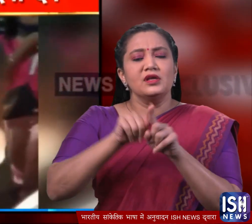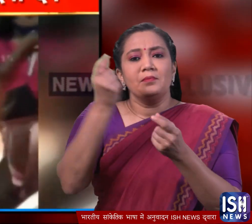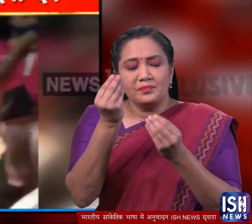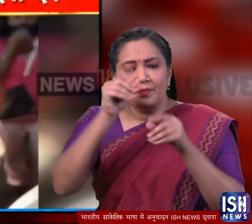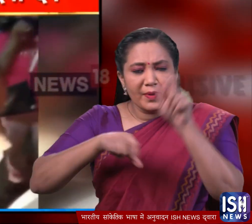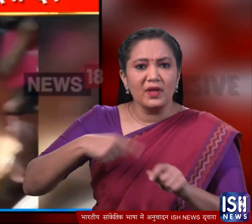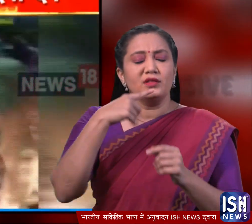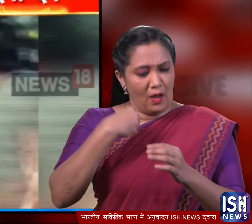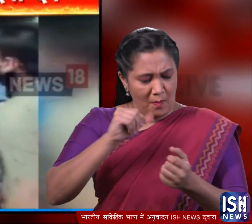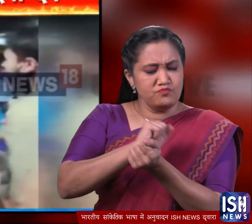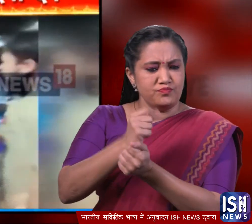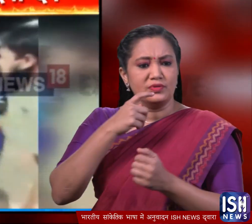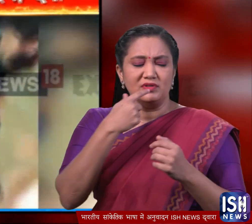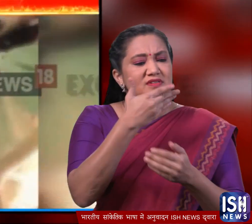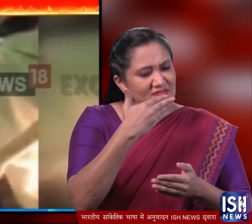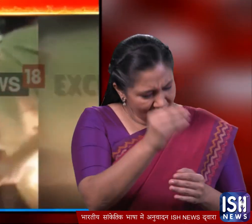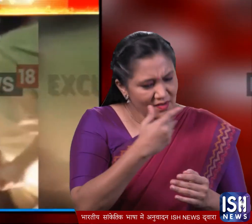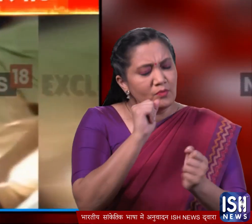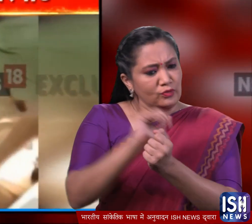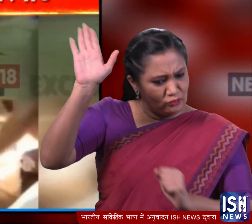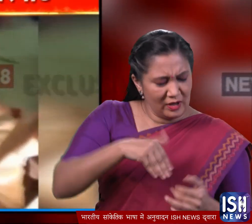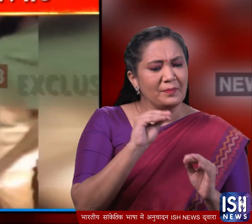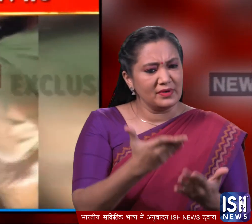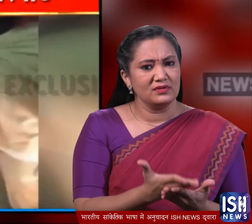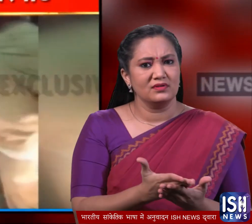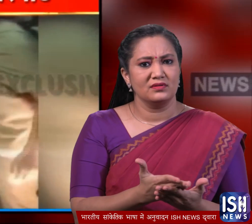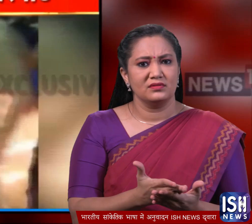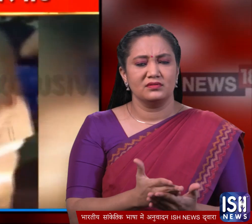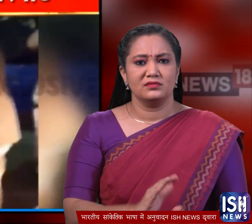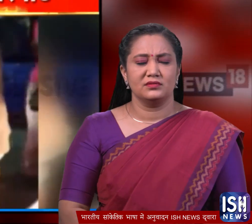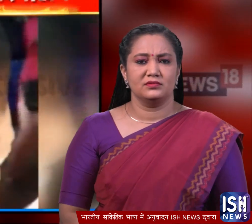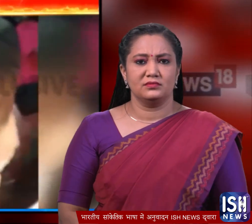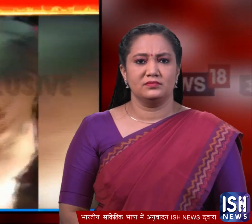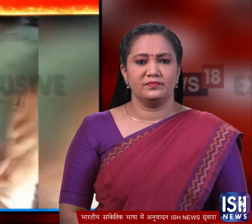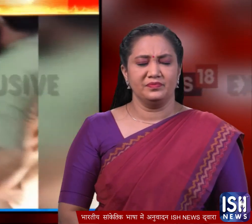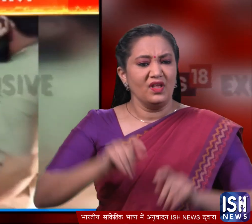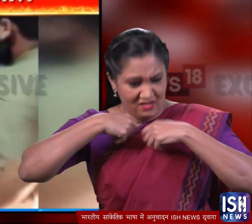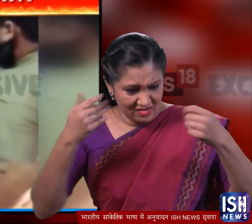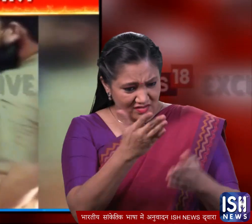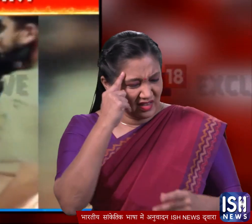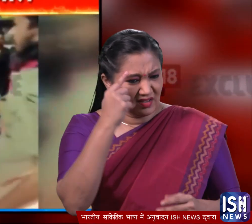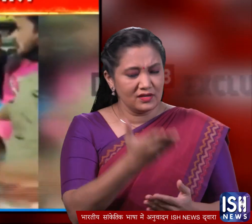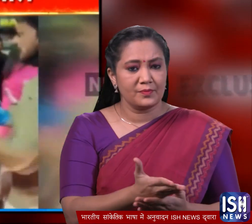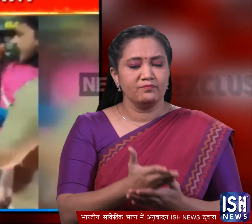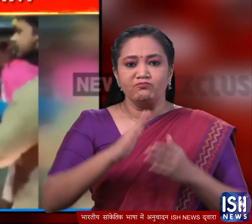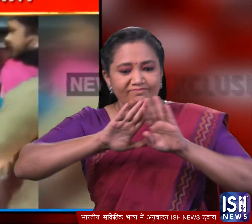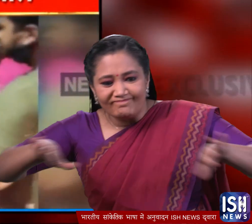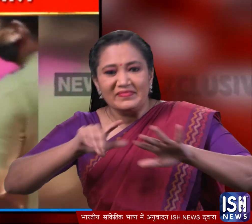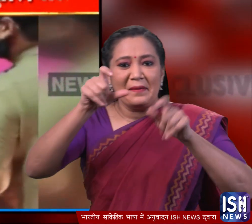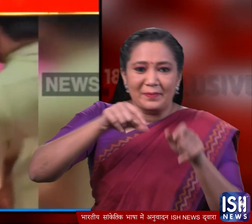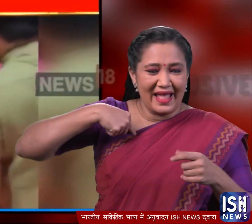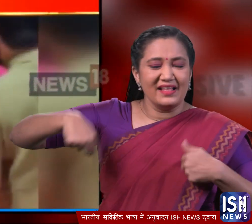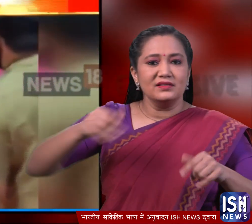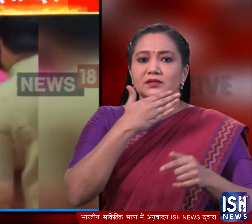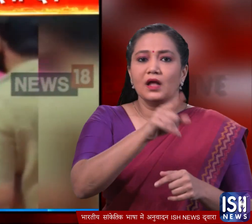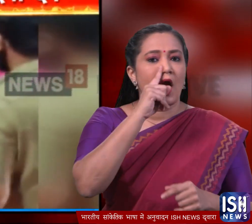इस दौरान कुछ लोगों ने तो उसे पुलिस को बुलाने की भी सलाह दी। कोई नियम कानून नहीं है देश में, गुंडाराजी है। लेकिन बीच बचाव